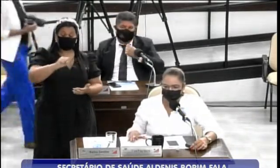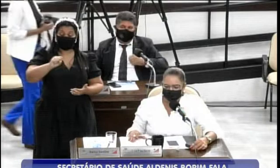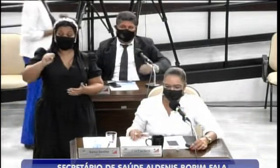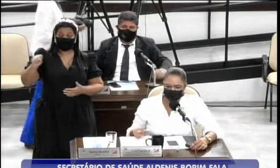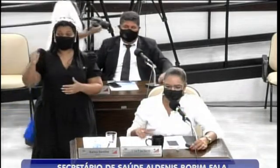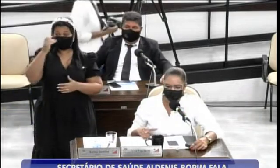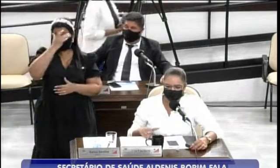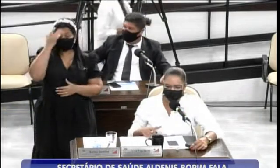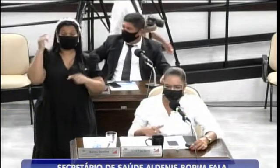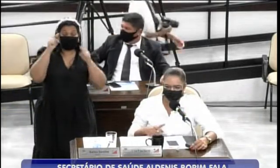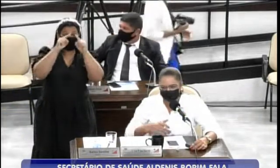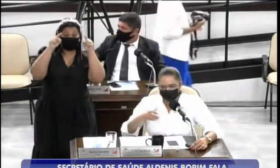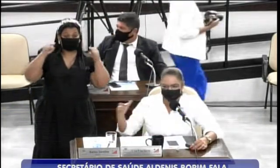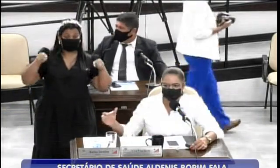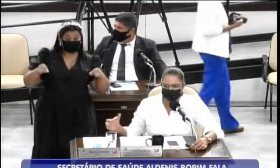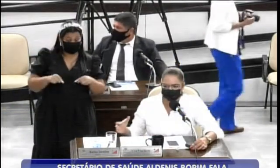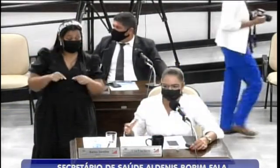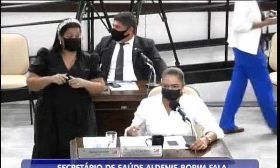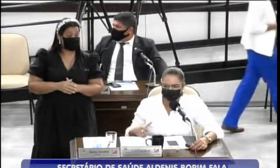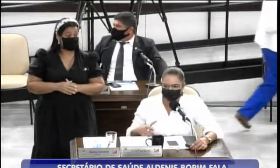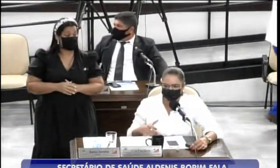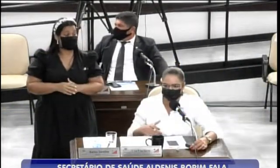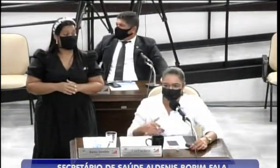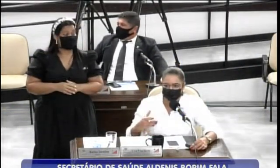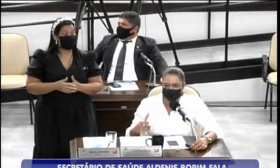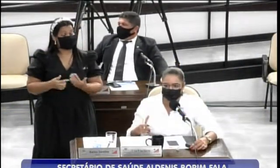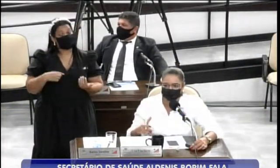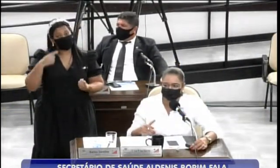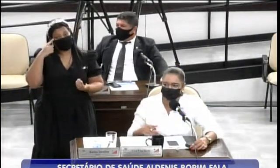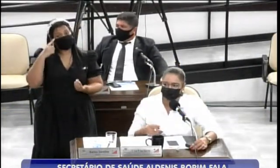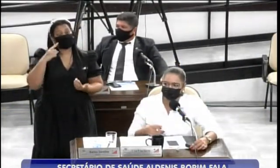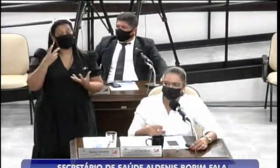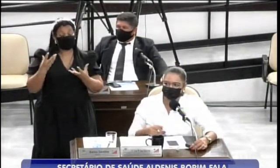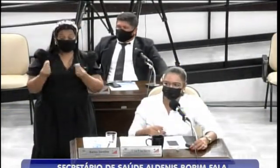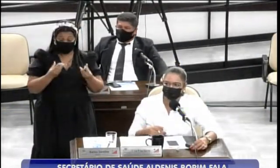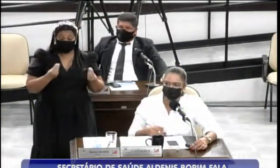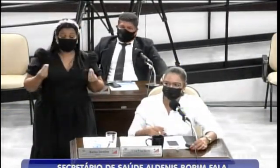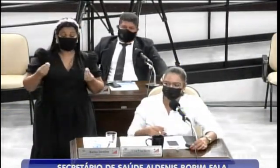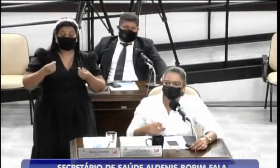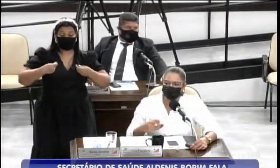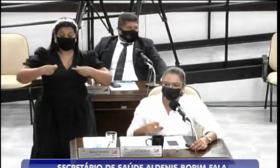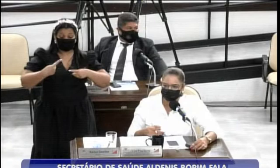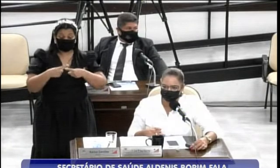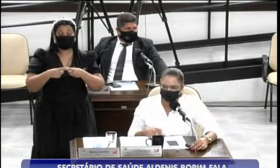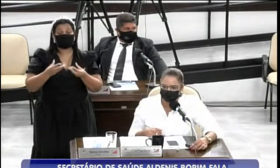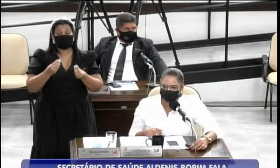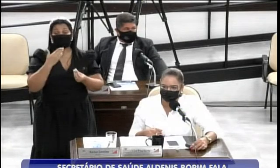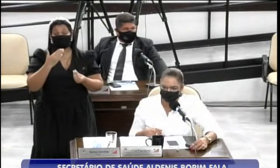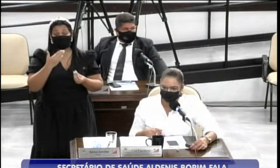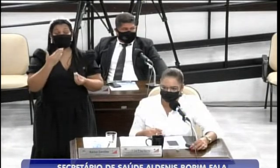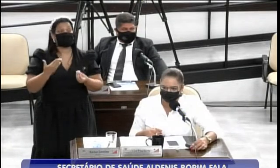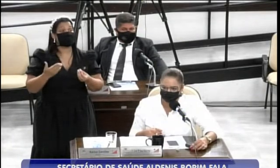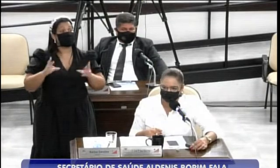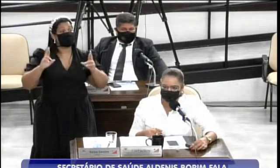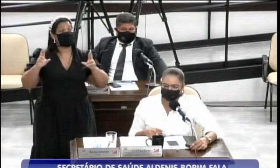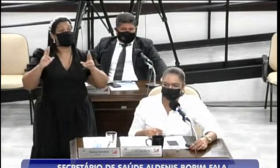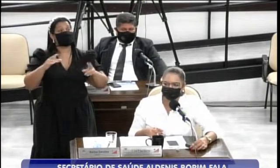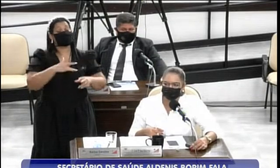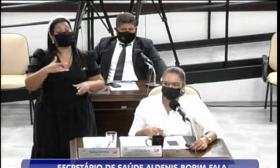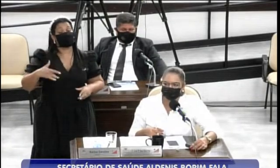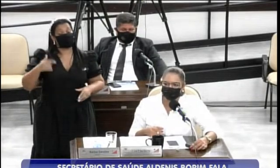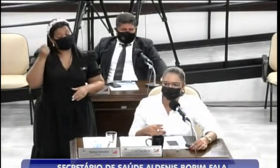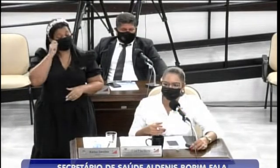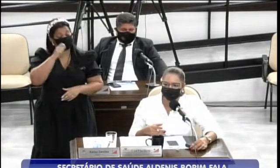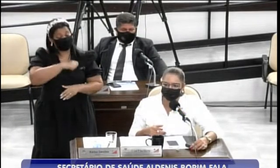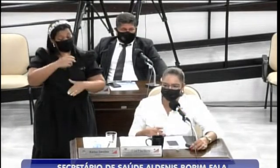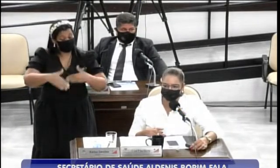né? Eu acho que vai exceder isso, né, por causa da demanda, e que dê tudo certo para a saúde de Rio Preto.